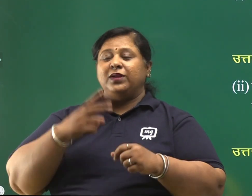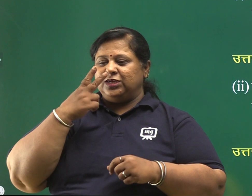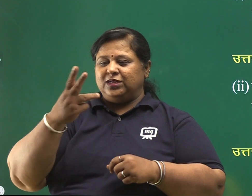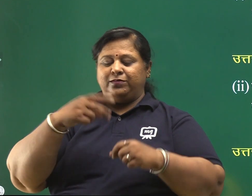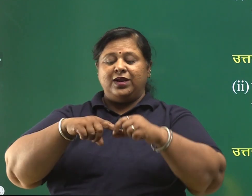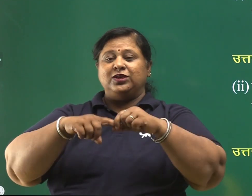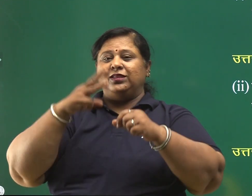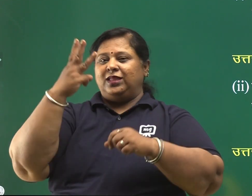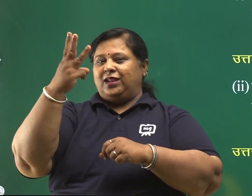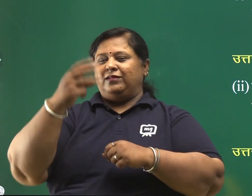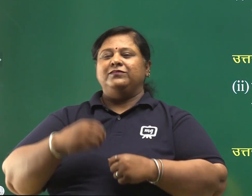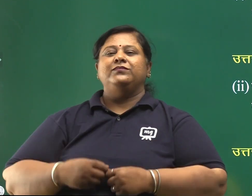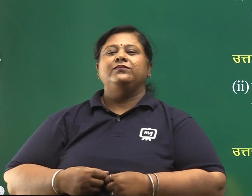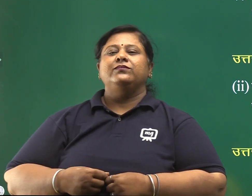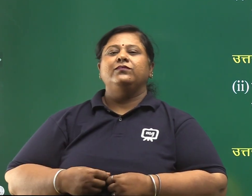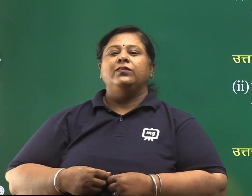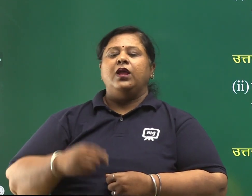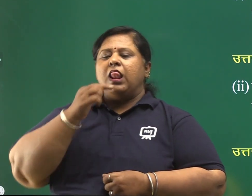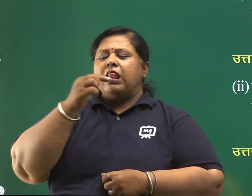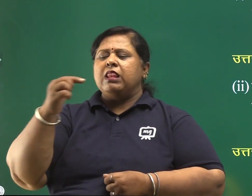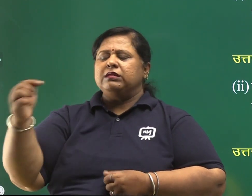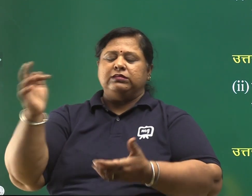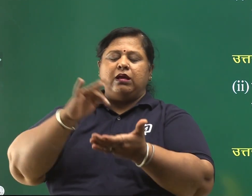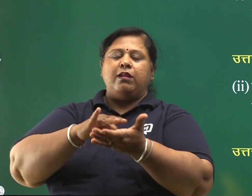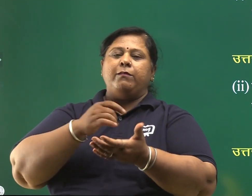3, रिक्त स्थान भरो।